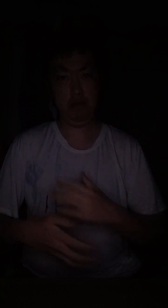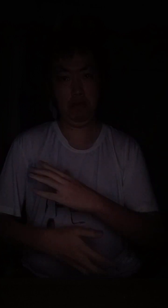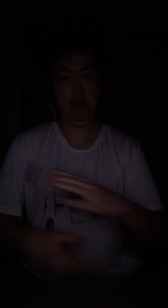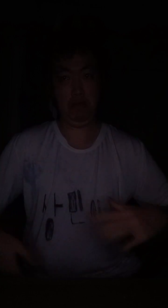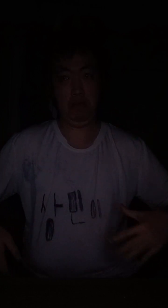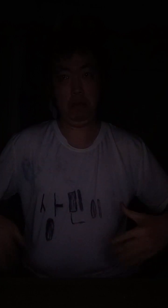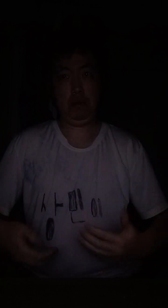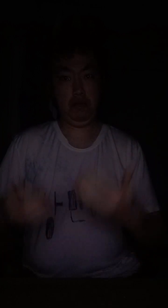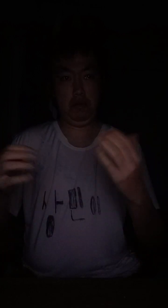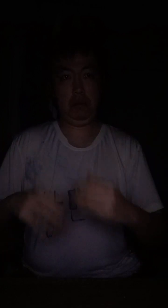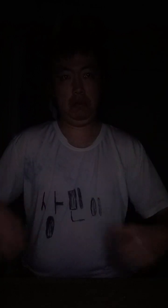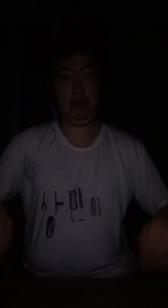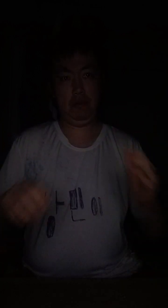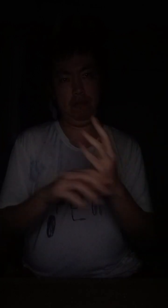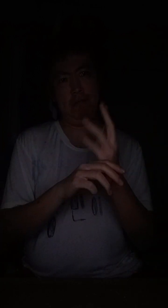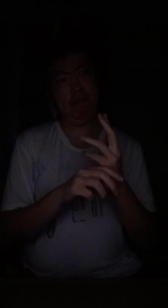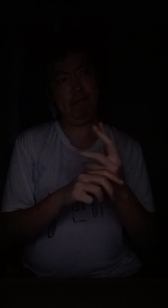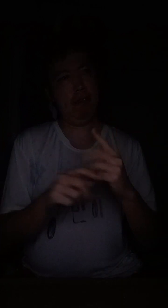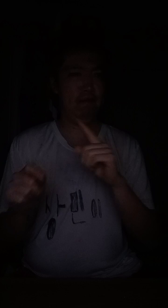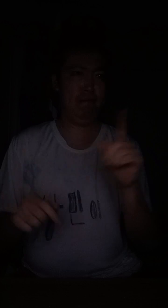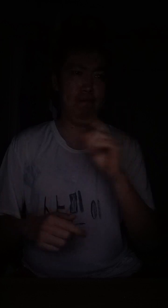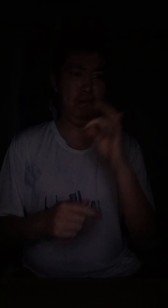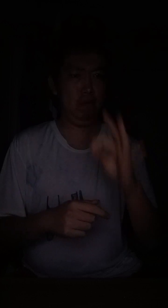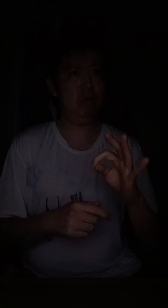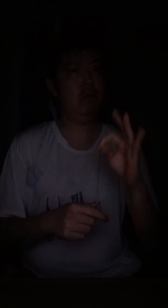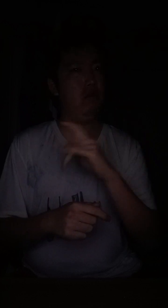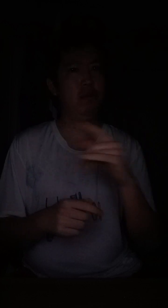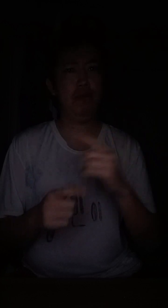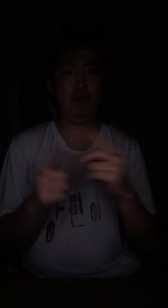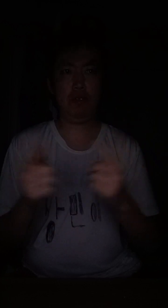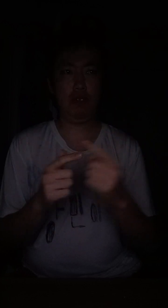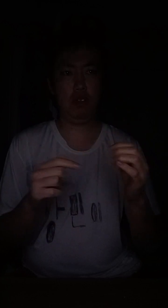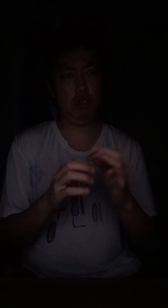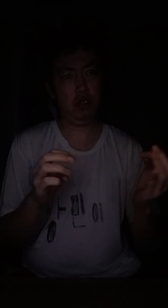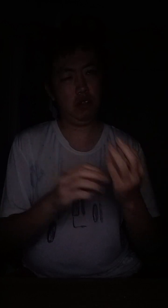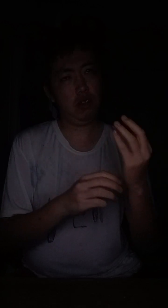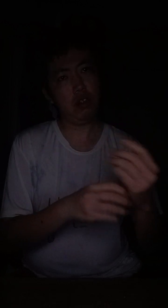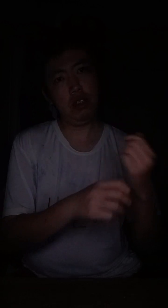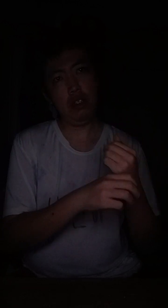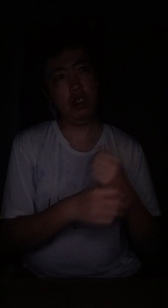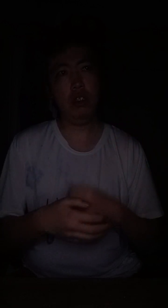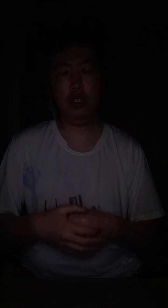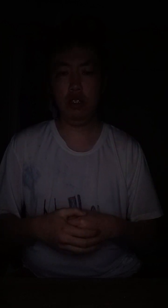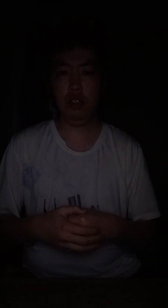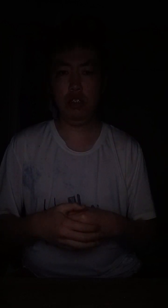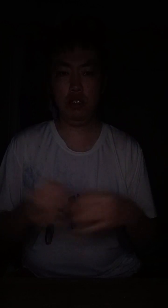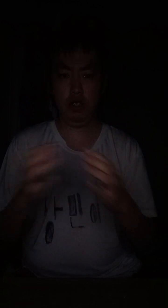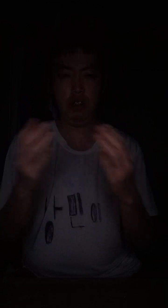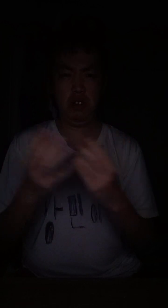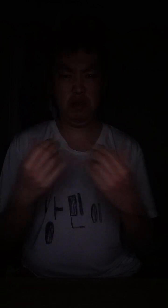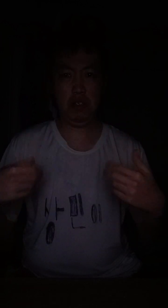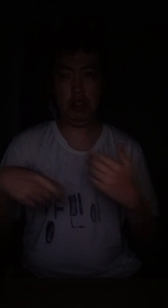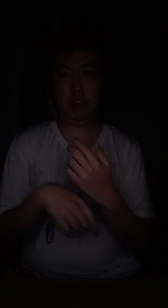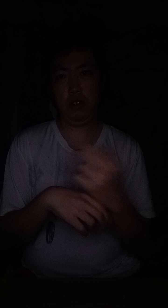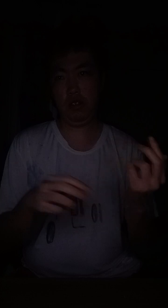더해졌습니다. 남성이 피해자였던 홍대 사건에선 여성 가해자가 신속하게 구속된 반면 여성이 피해자인 다수의 몰카